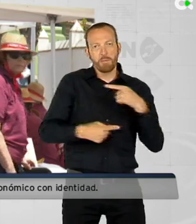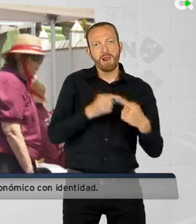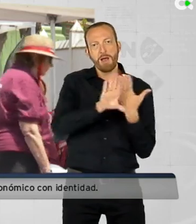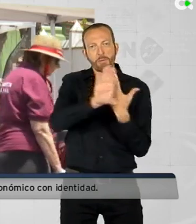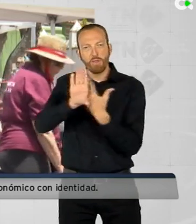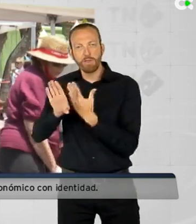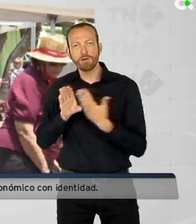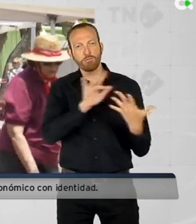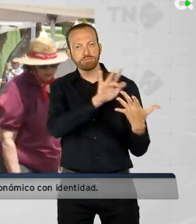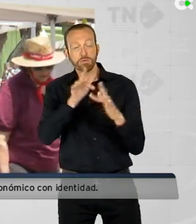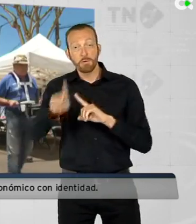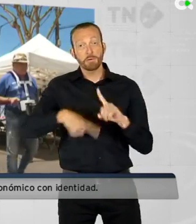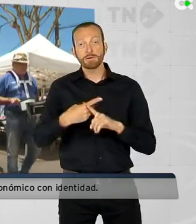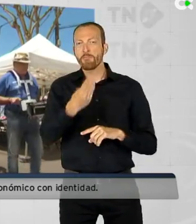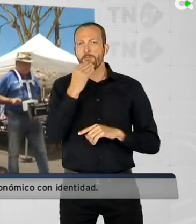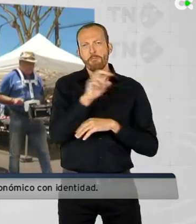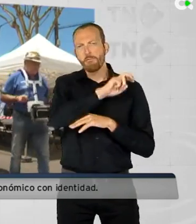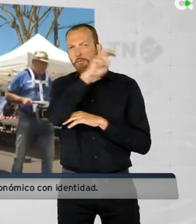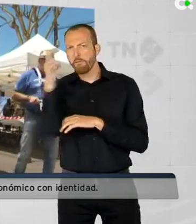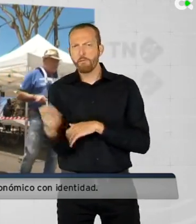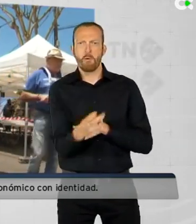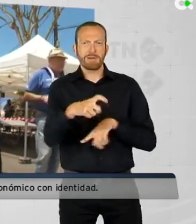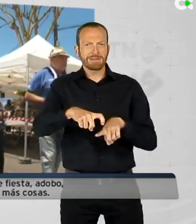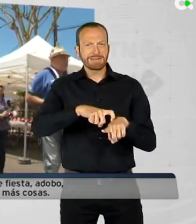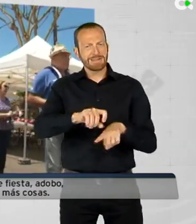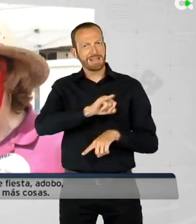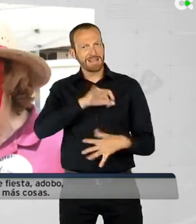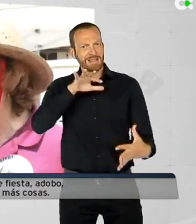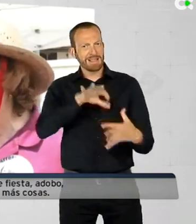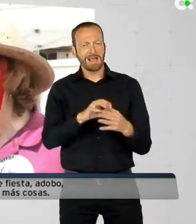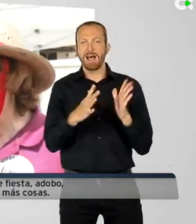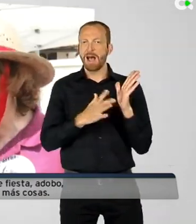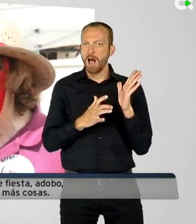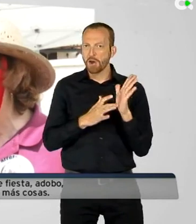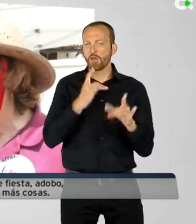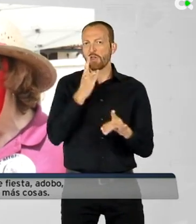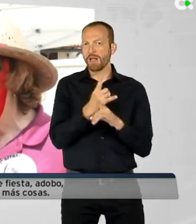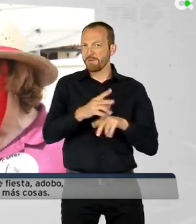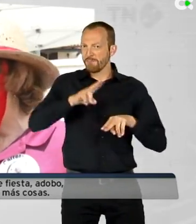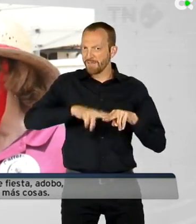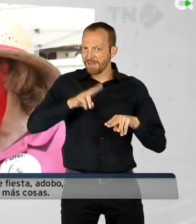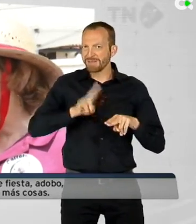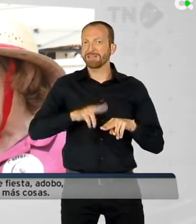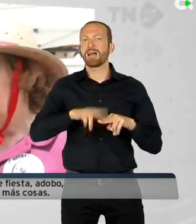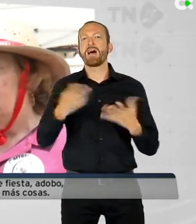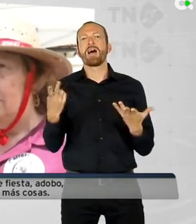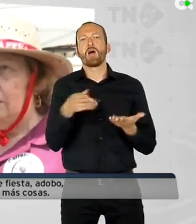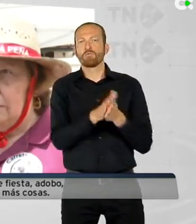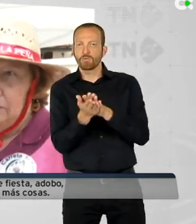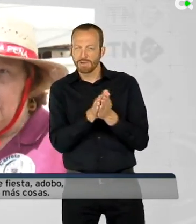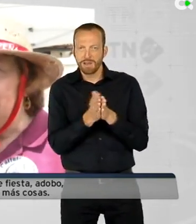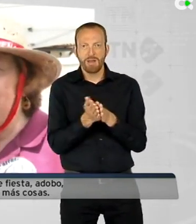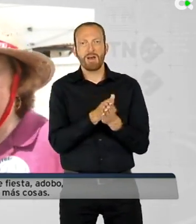vecinos y de un menú gastronómico de mucha identidad. El arroz, carne fiesta, adobo, tortilla.